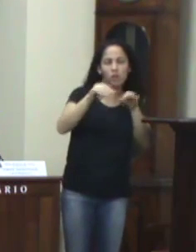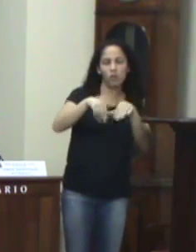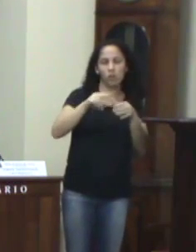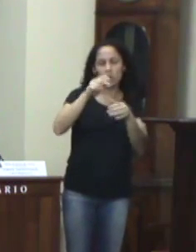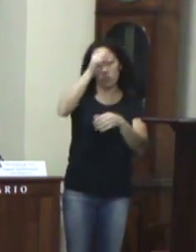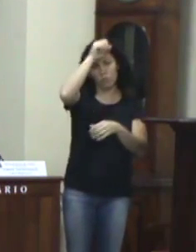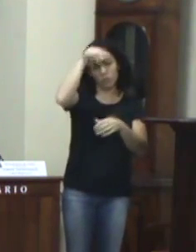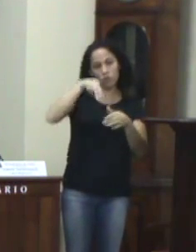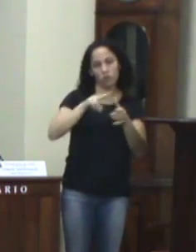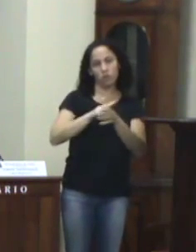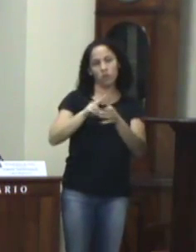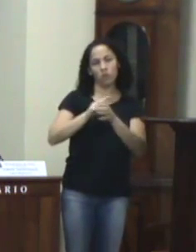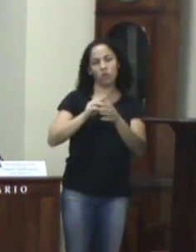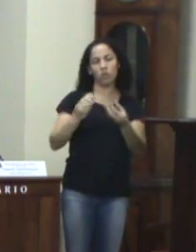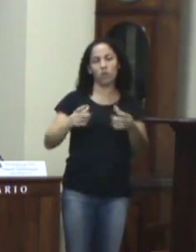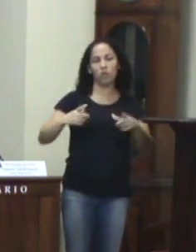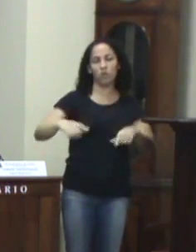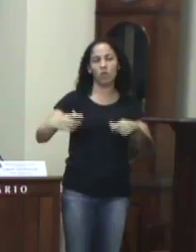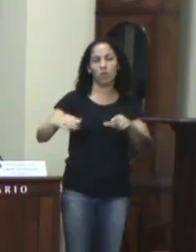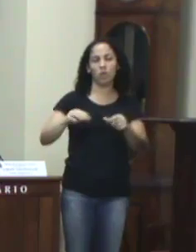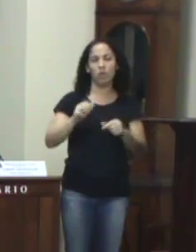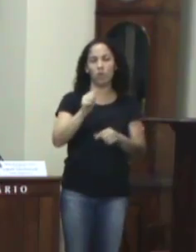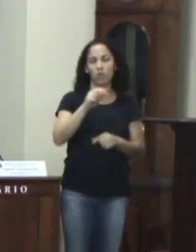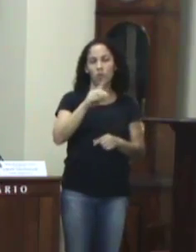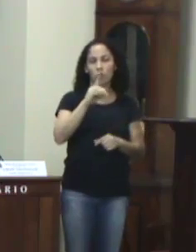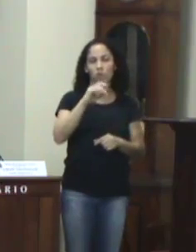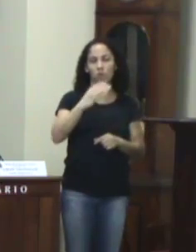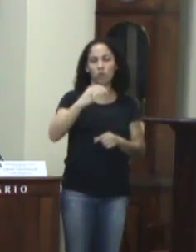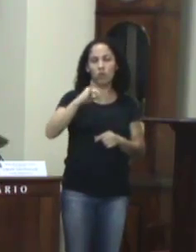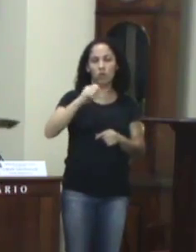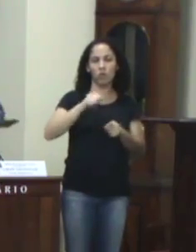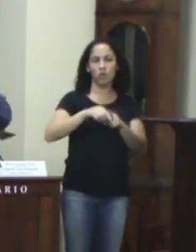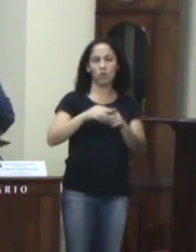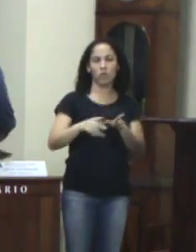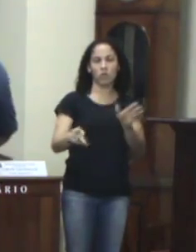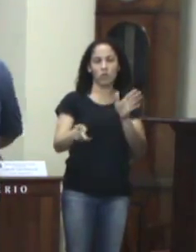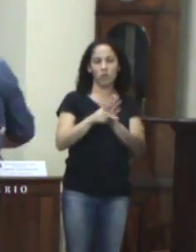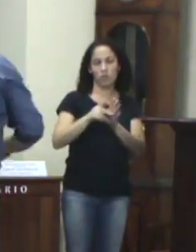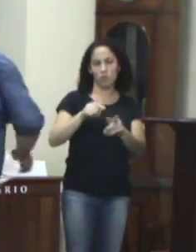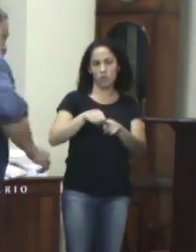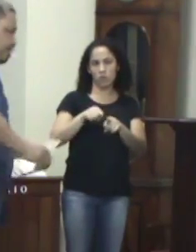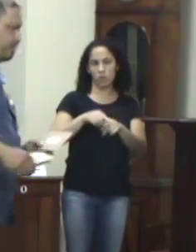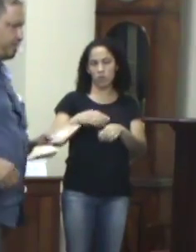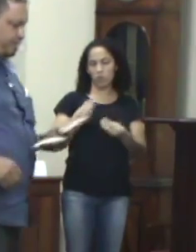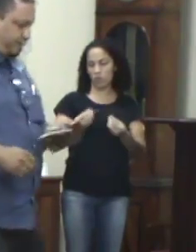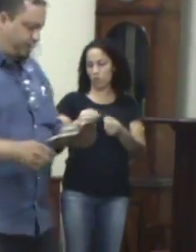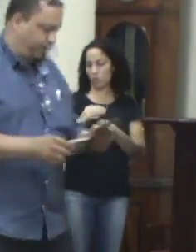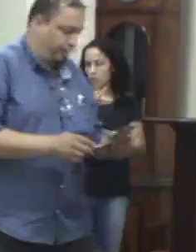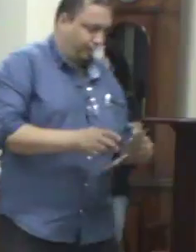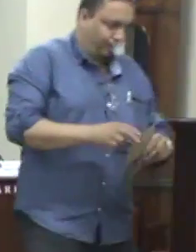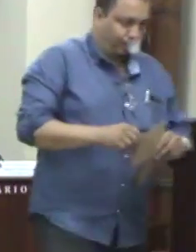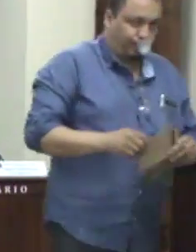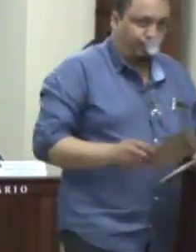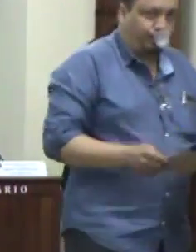Valença. Local para a realização da audiência pública do Plano de Mobilidade Urbana.